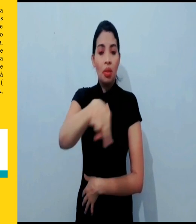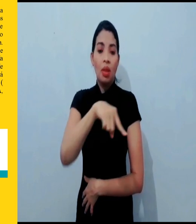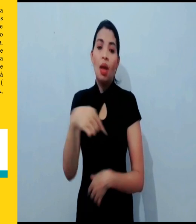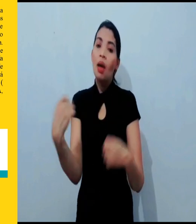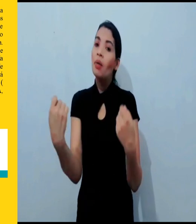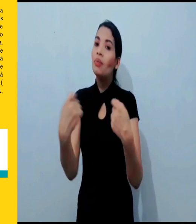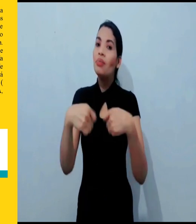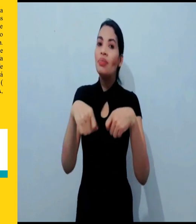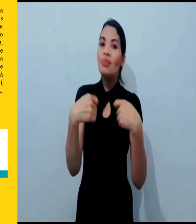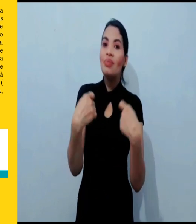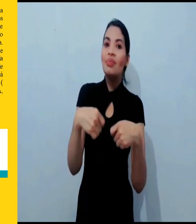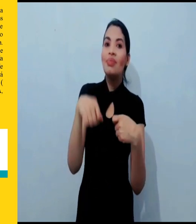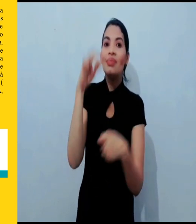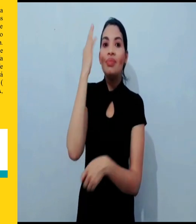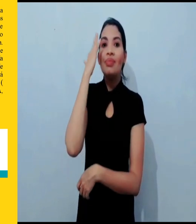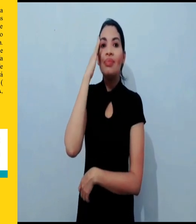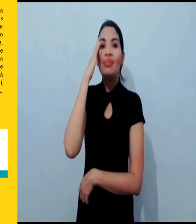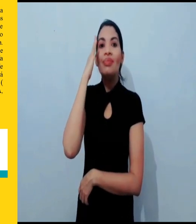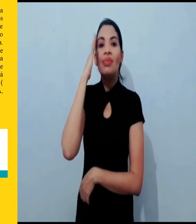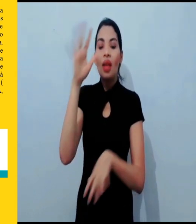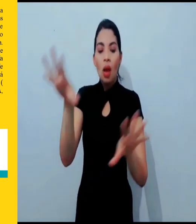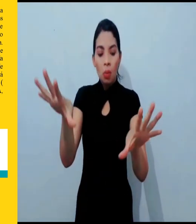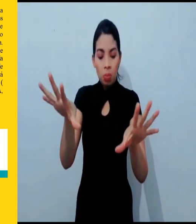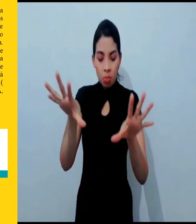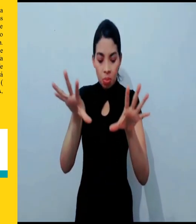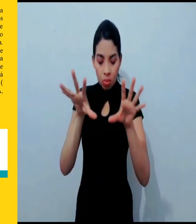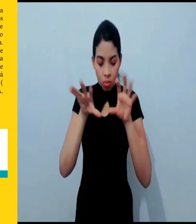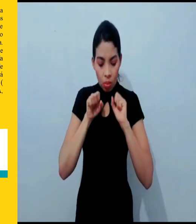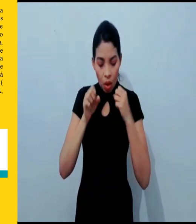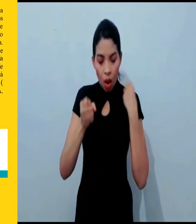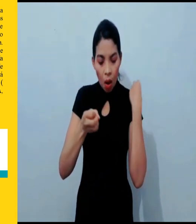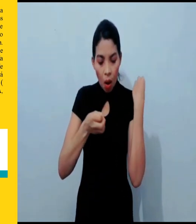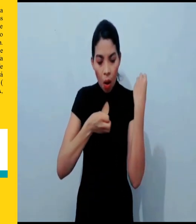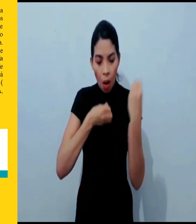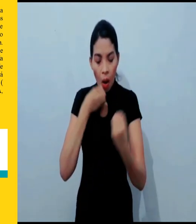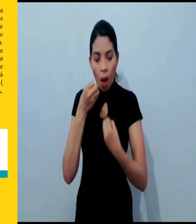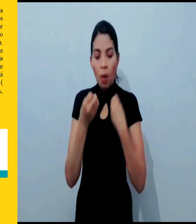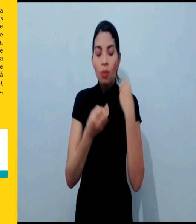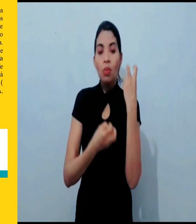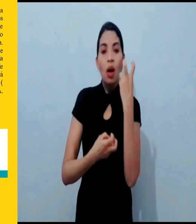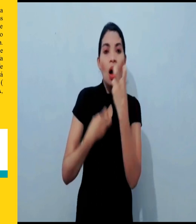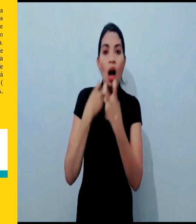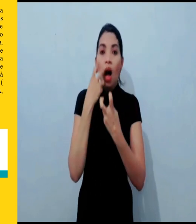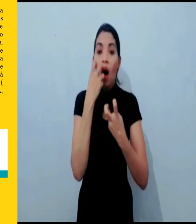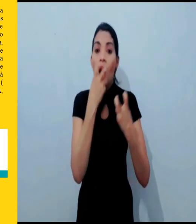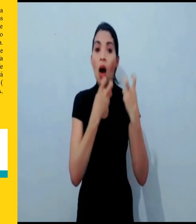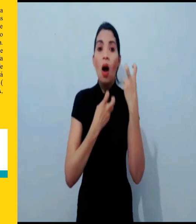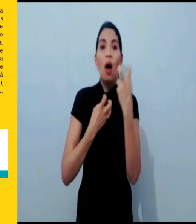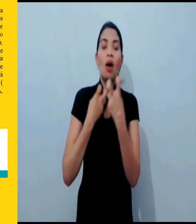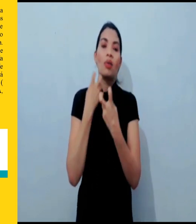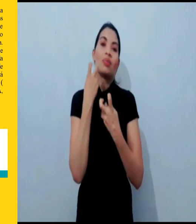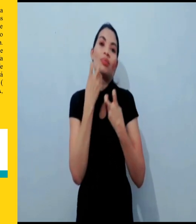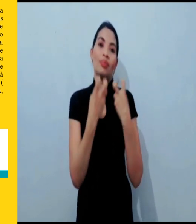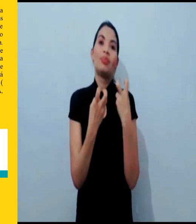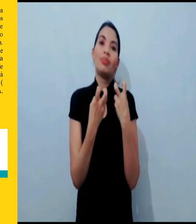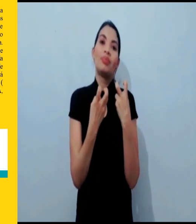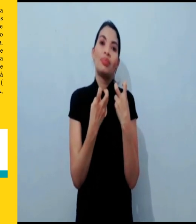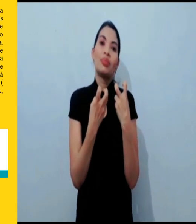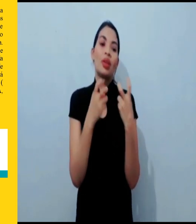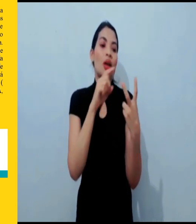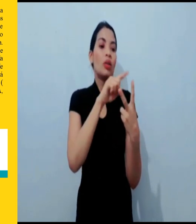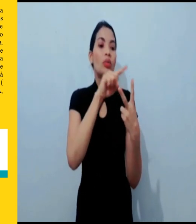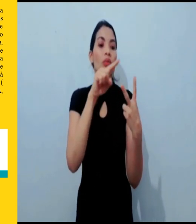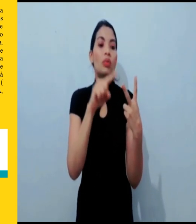ter um respaldo do processo de ensino das línguas orais, pois, de acordo com Barbosa